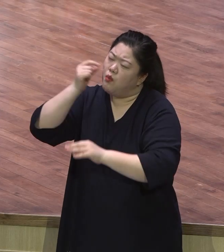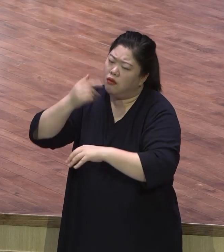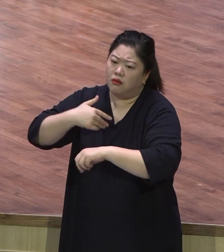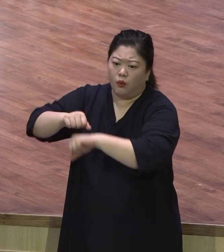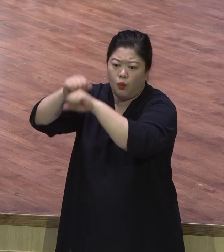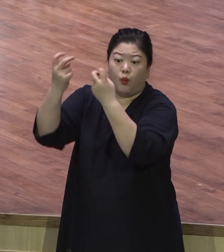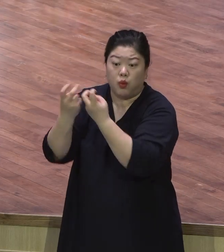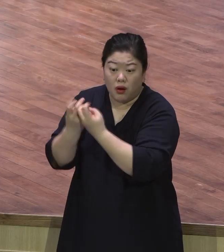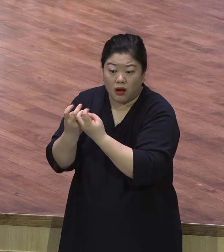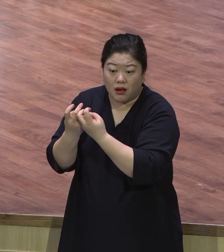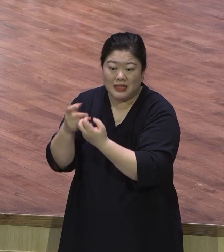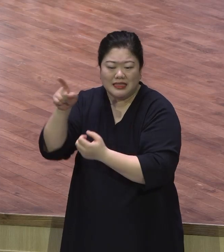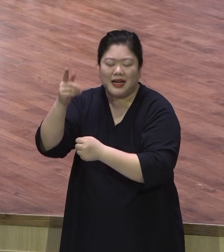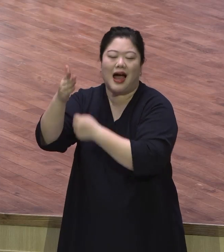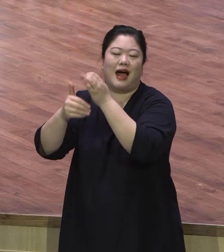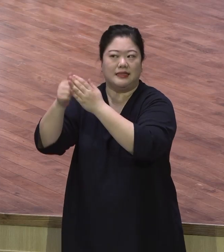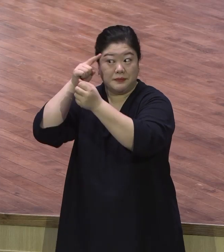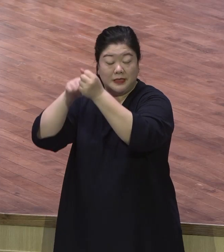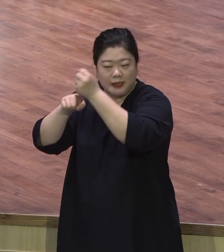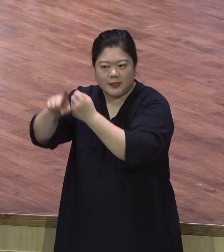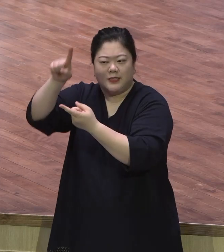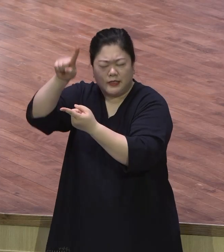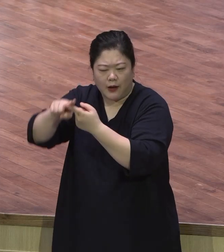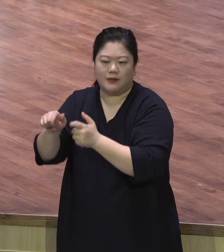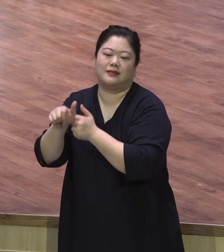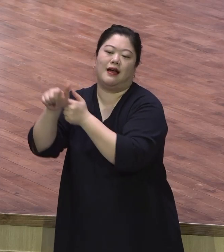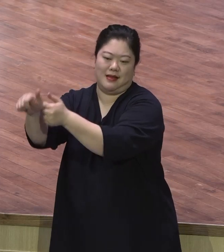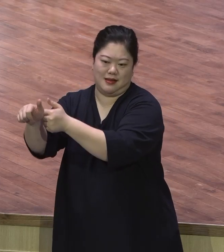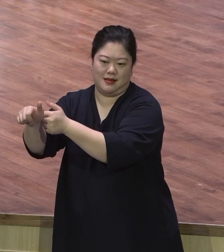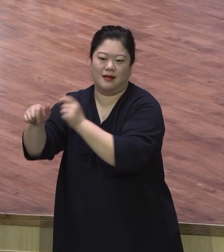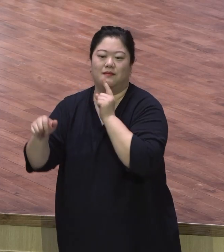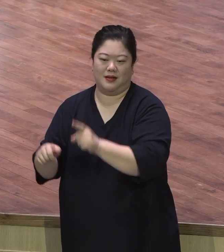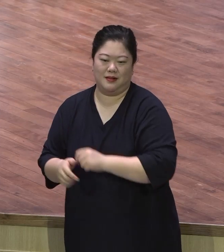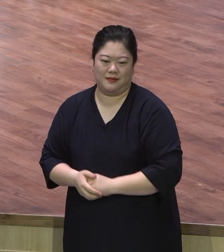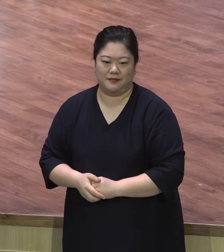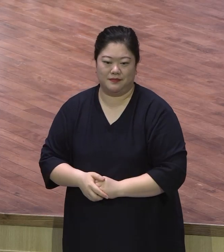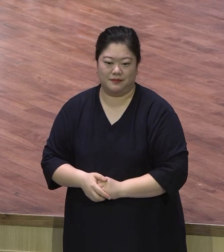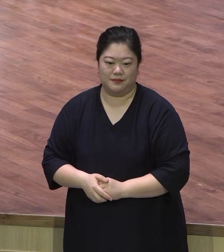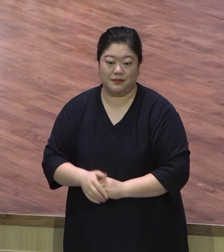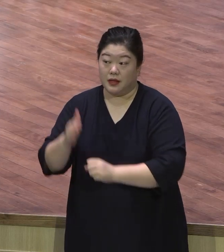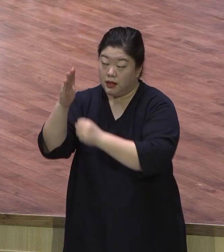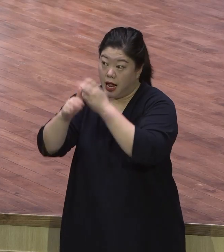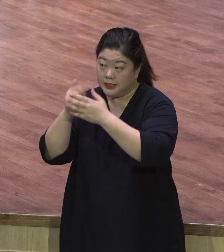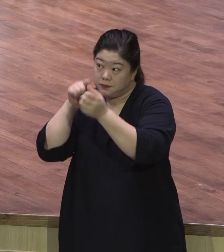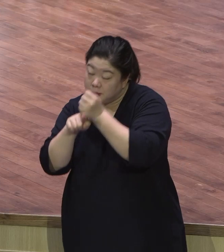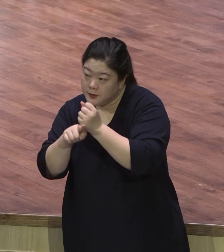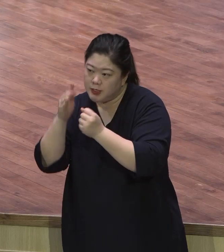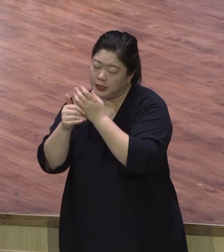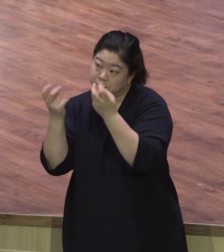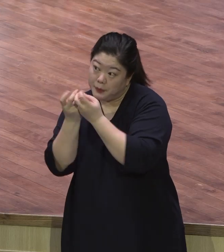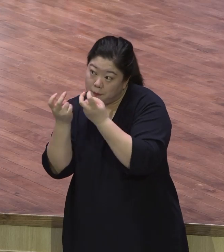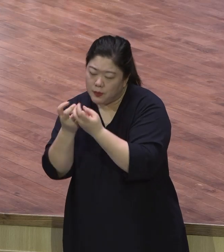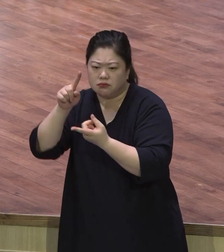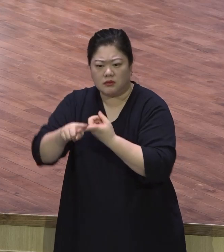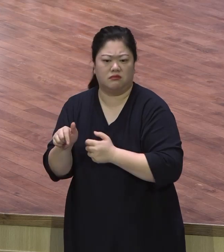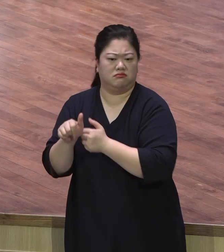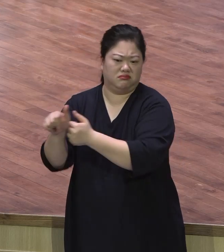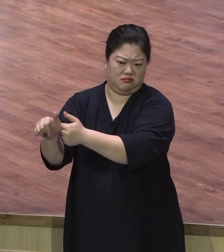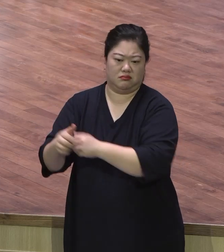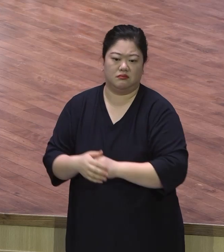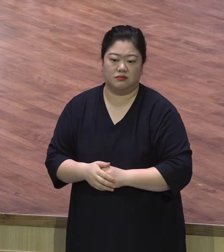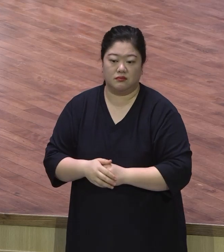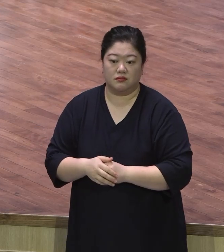하나님의 뜻대로 사용해라. 하나님의 뜻에 쓰인 받도록 해라. 그것도 적시로.